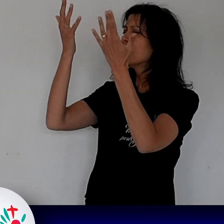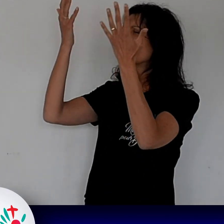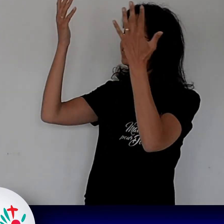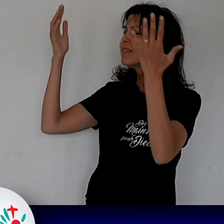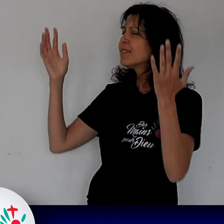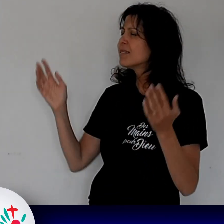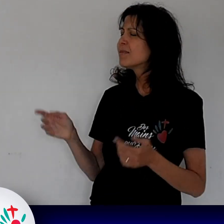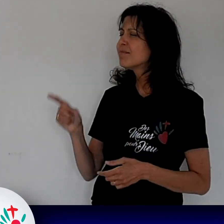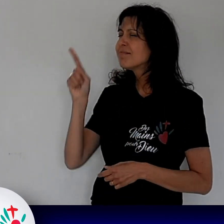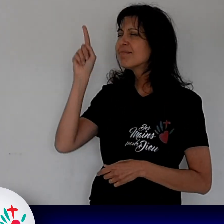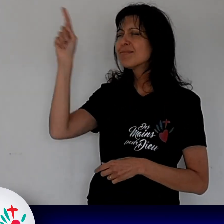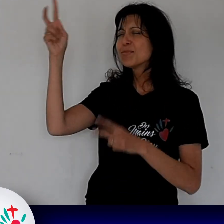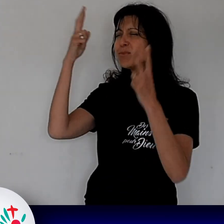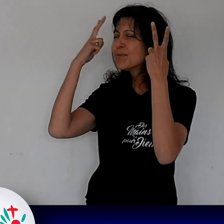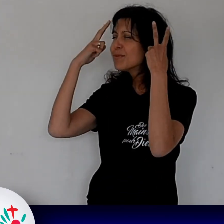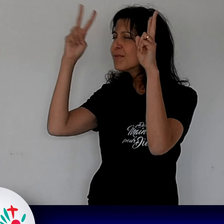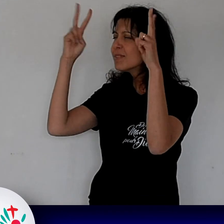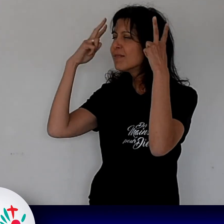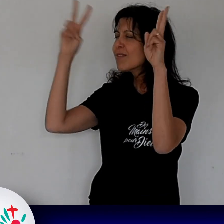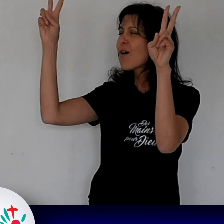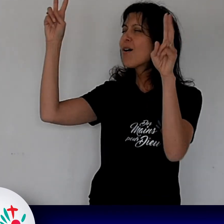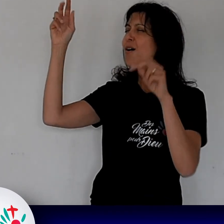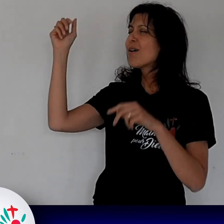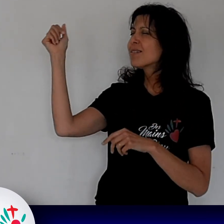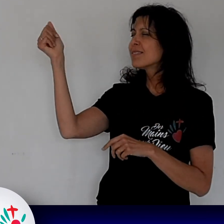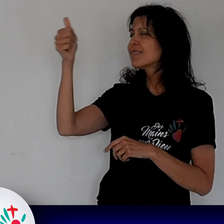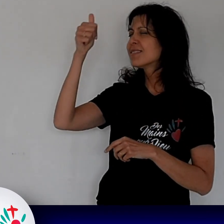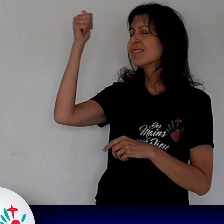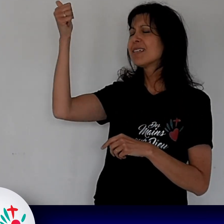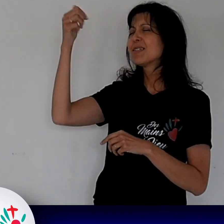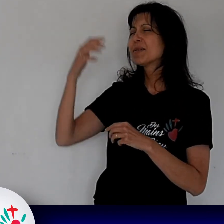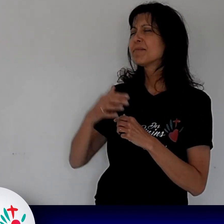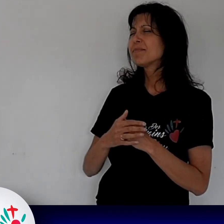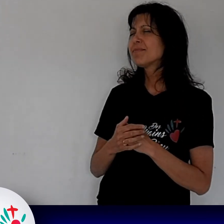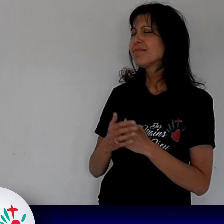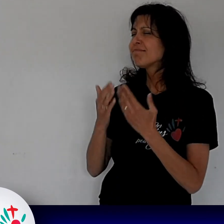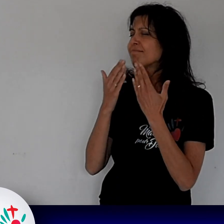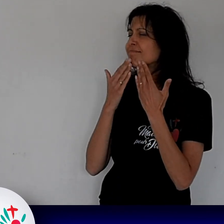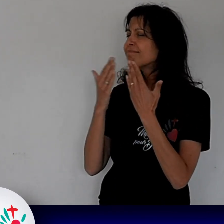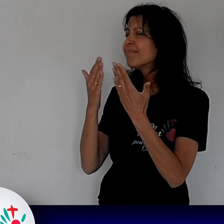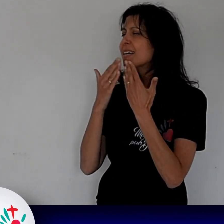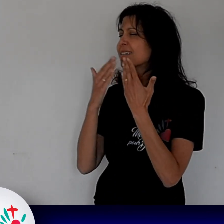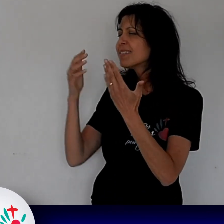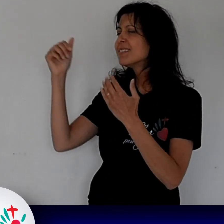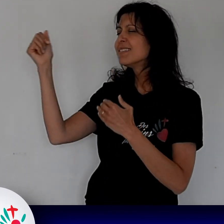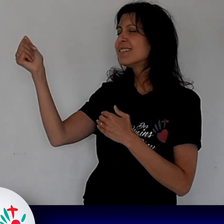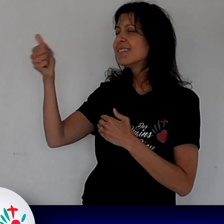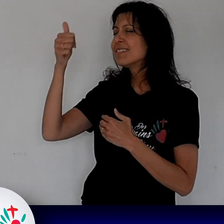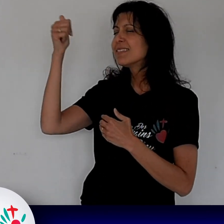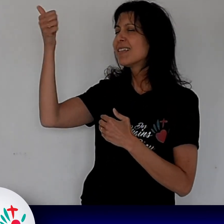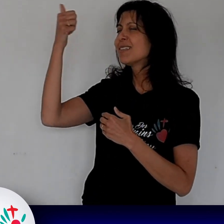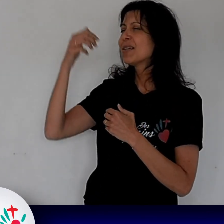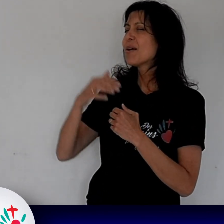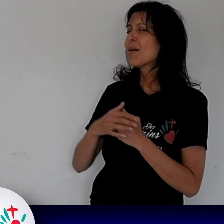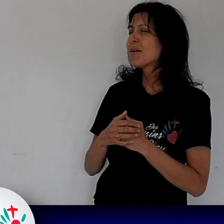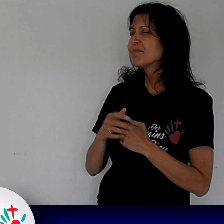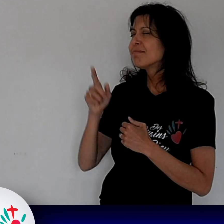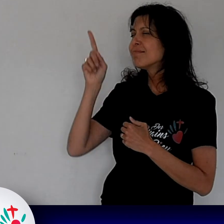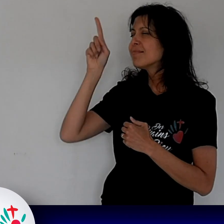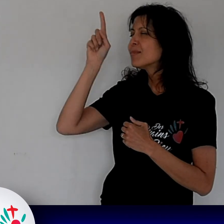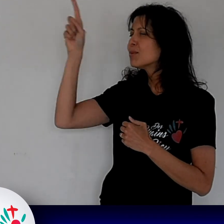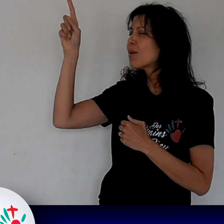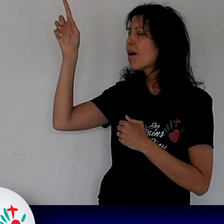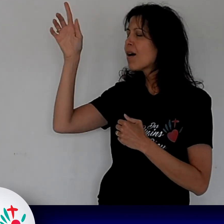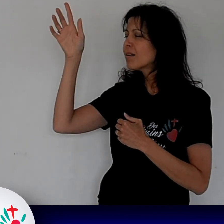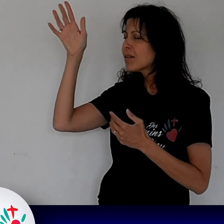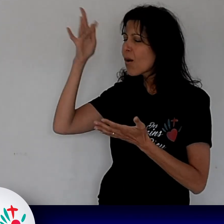es vivant, Seigneur. Merci, Seigneur. Et parce que tu es au milieu de nous, Seigneur,